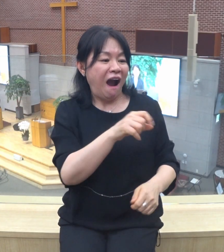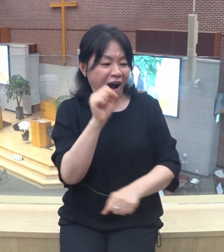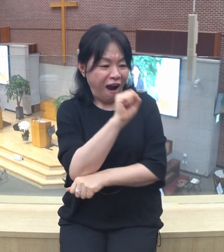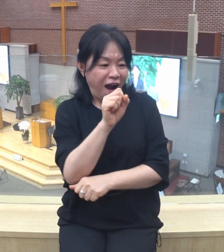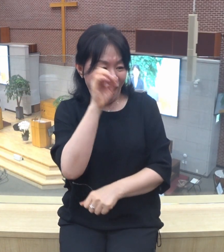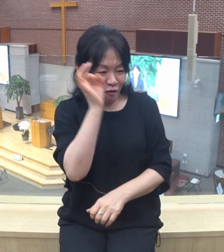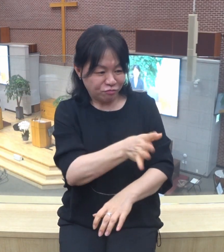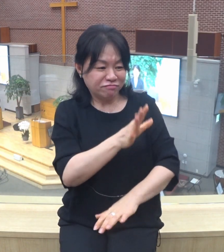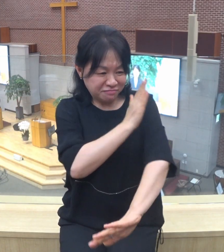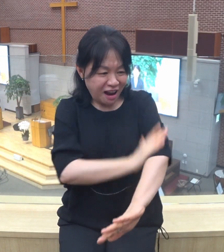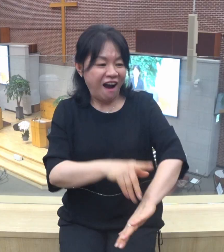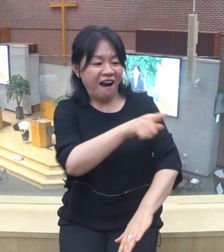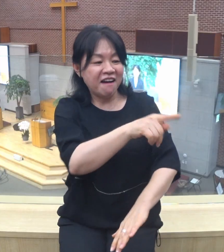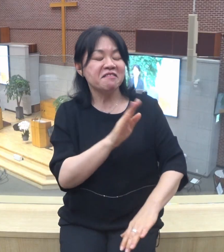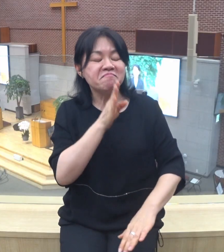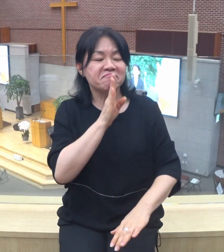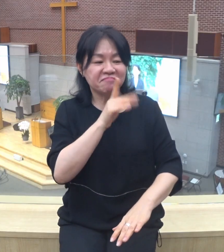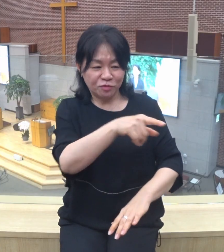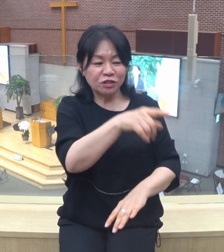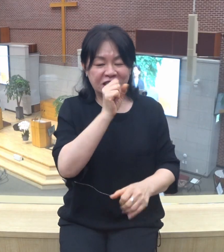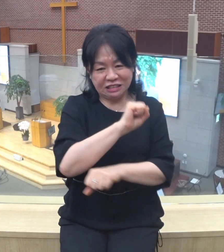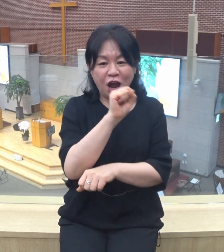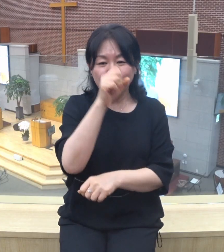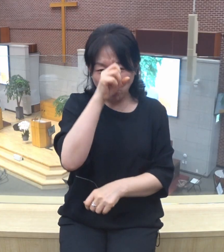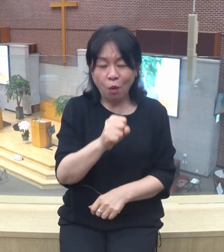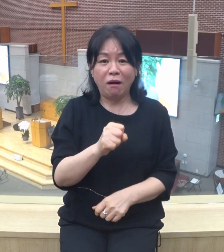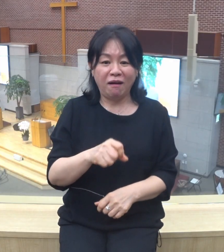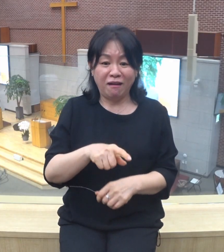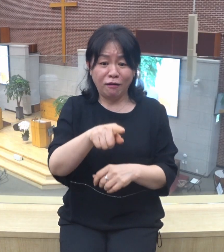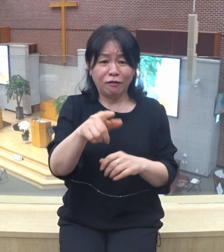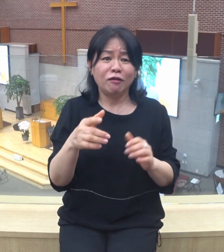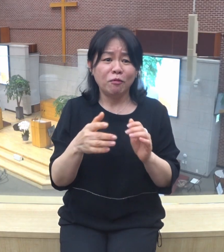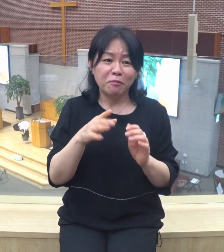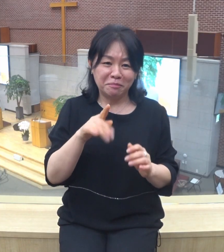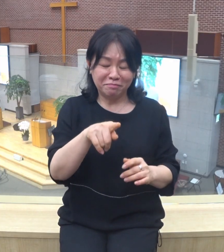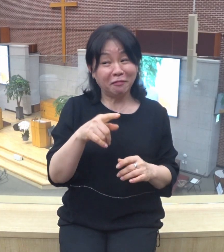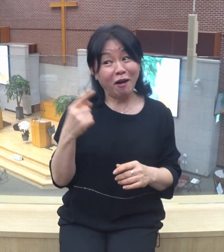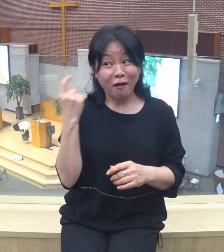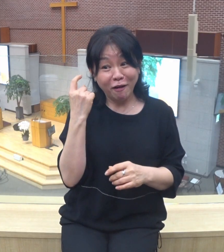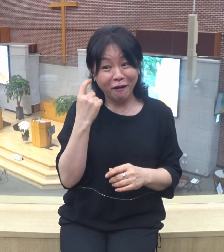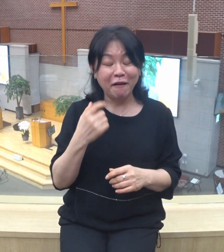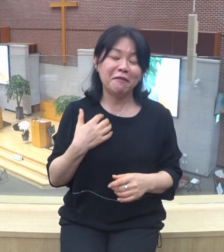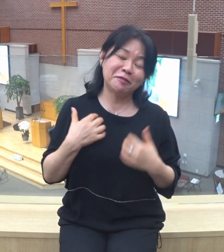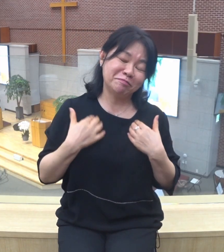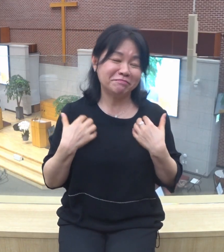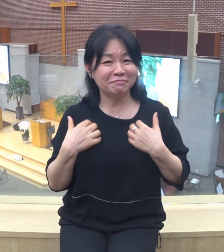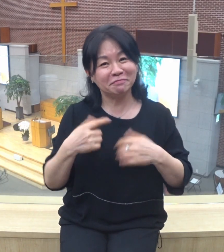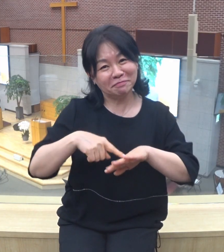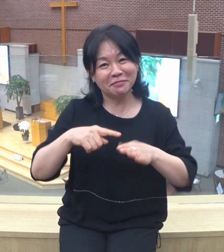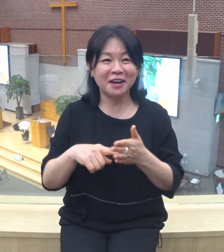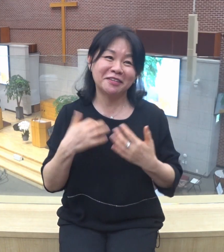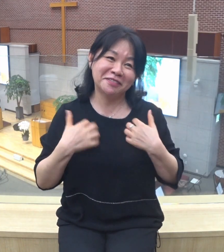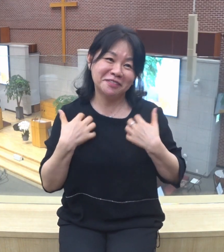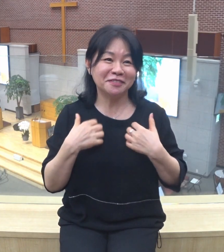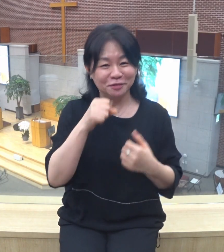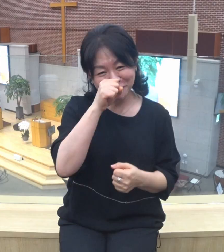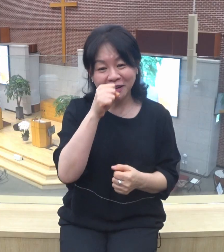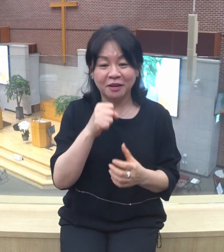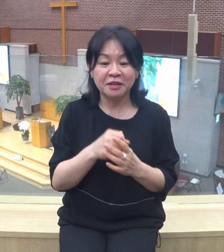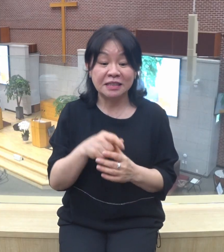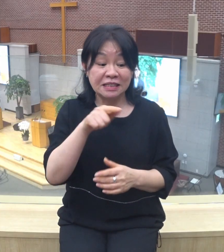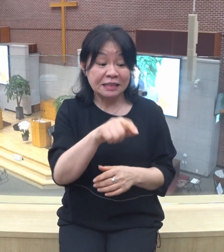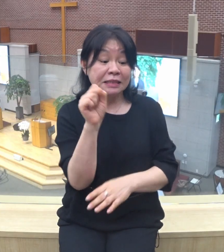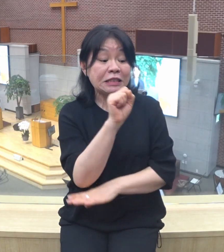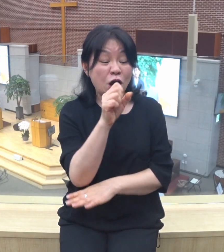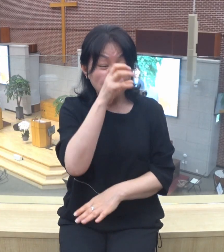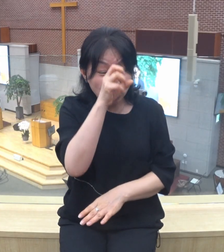제 동료들도 이 차를 출시할 때 정말 많이 샀습니다. 이렇게 자부심 가득하게 말씀하시는 거예요. 자, 그럼 제가 이